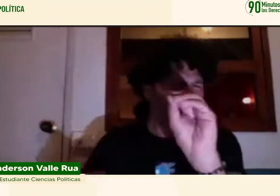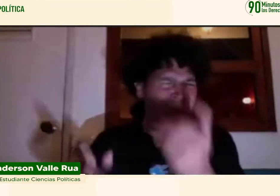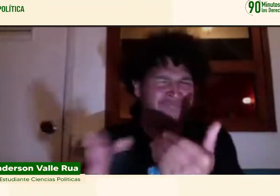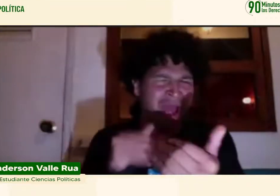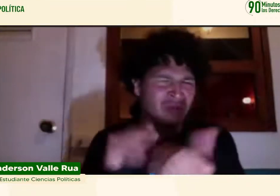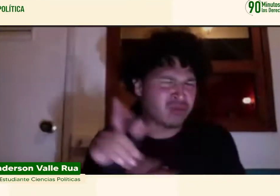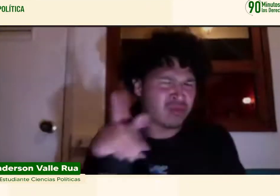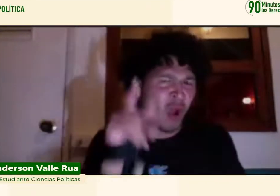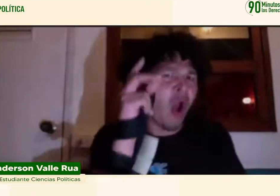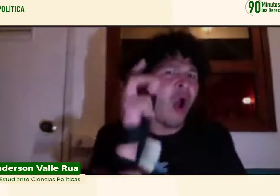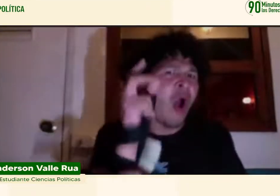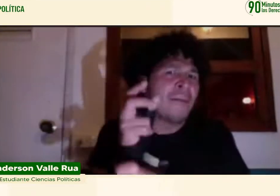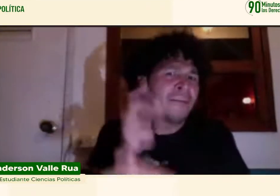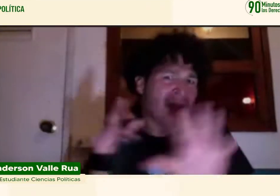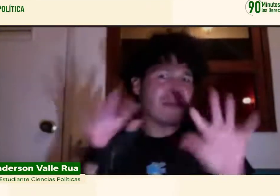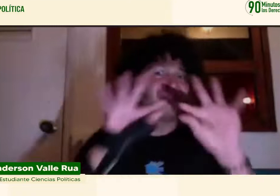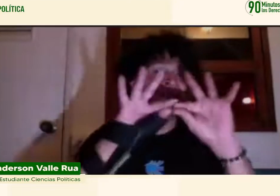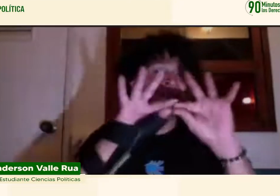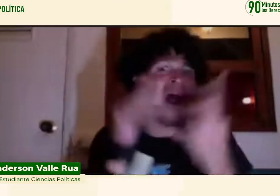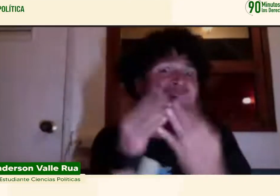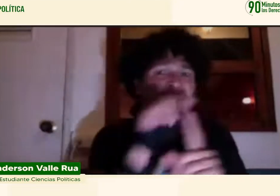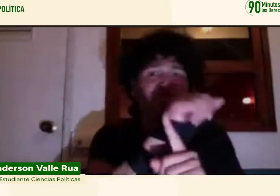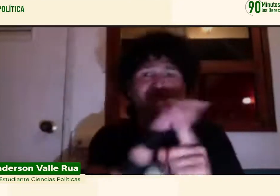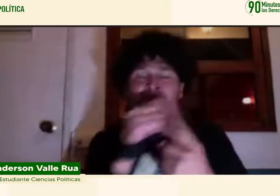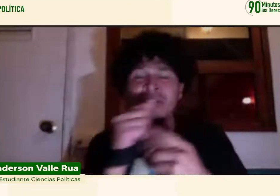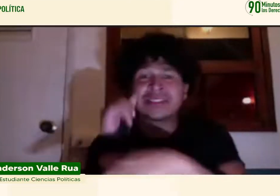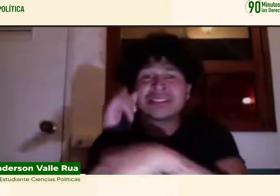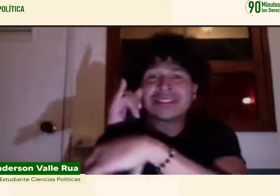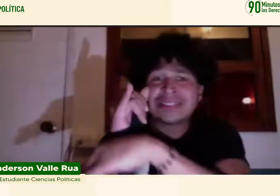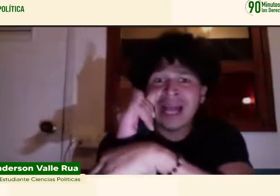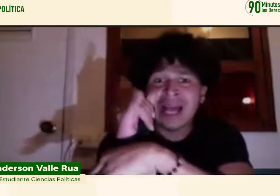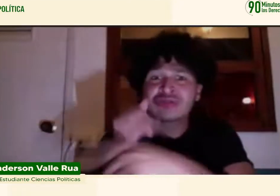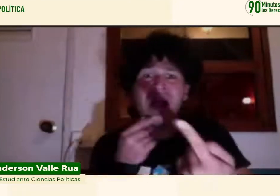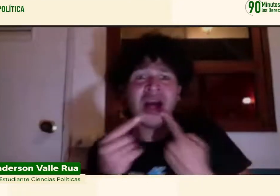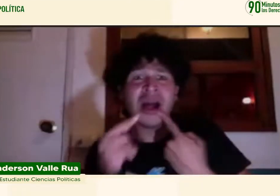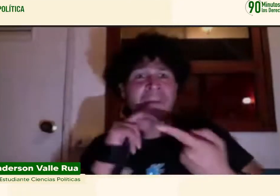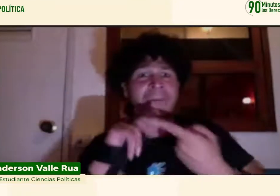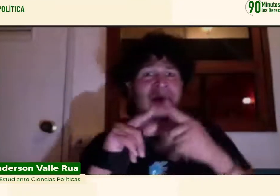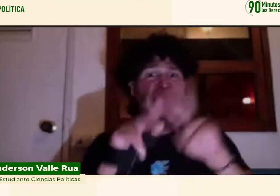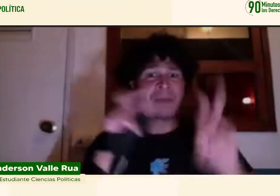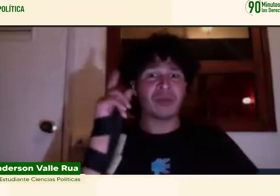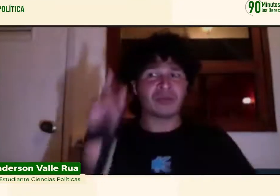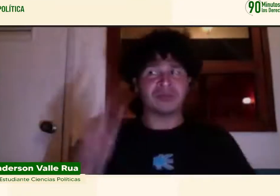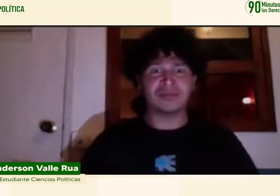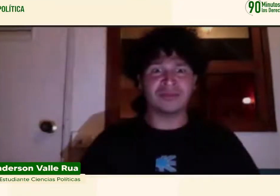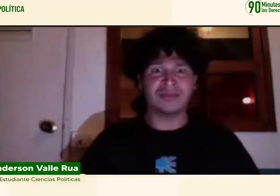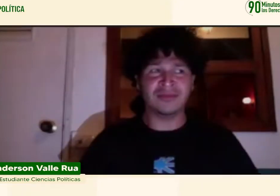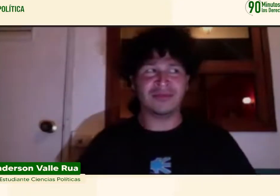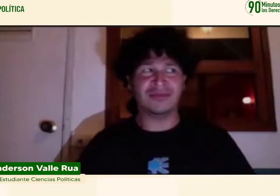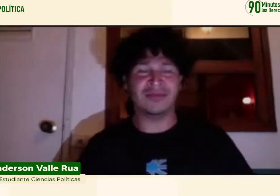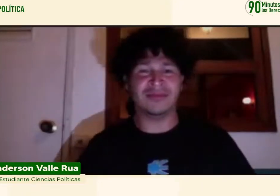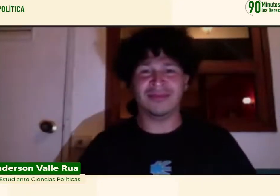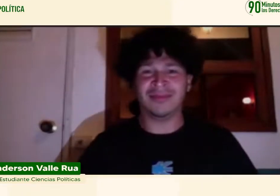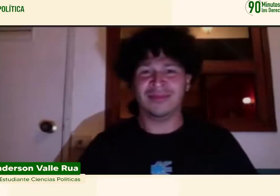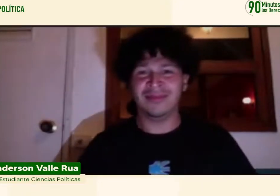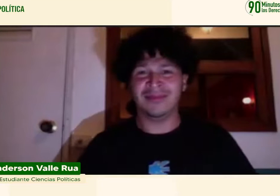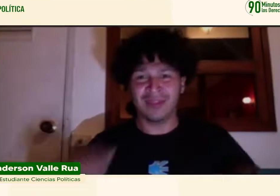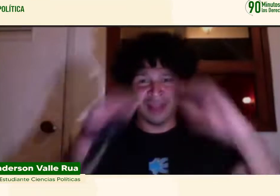de no aceptar ese tipo de reacciones de la organización de finas con frente a la política entonces es un hecho de que esto también nos está llamando